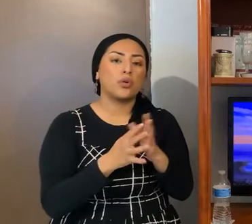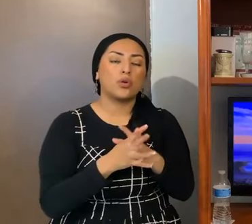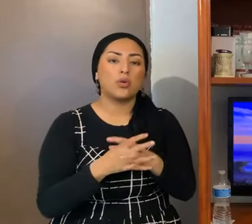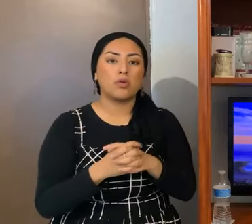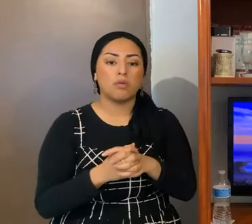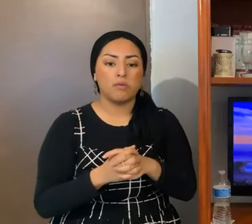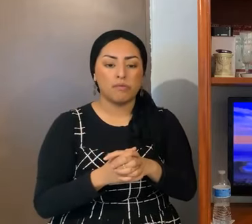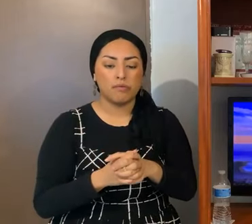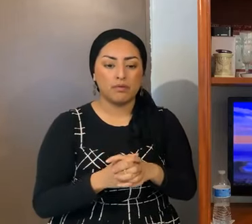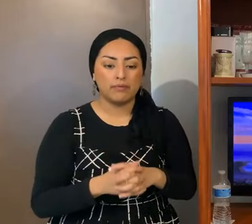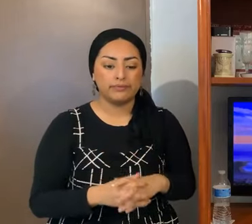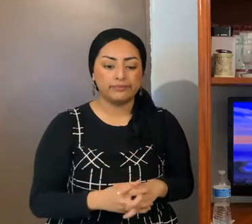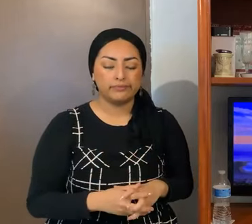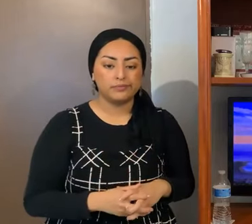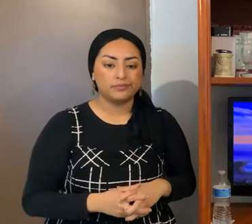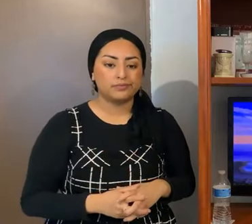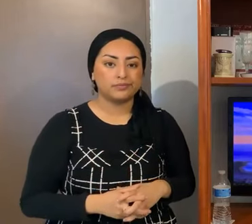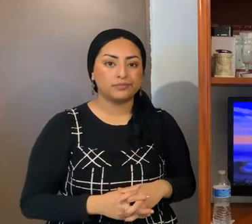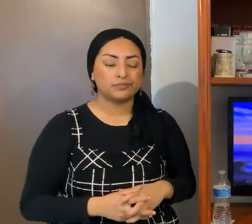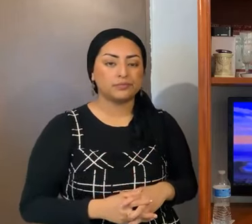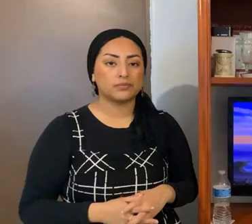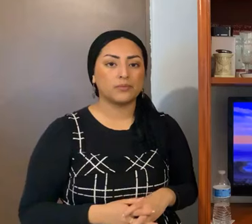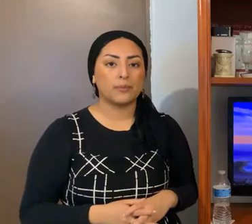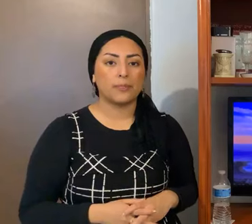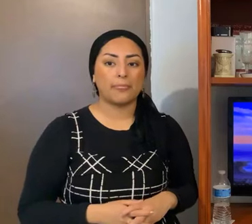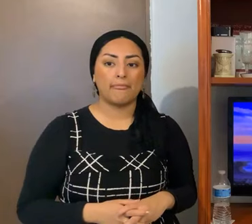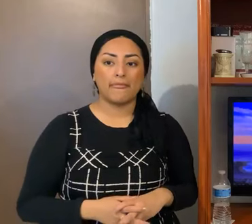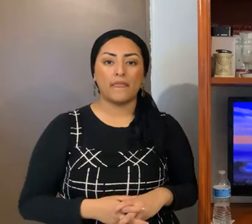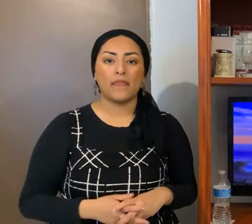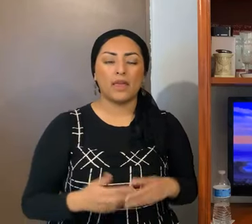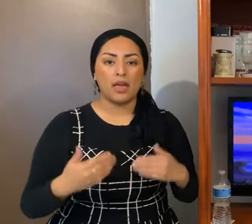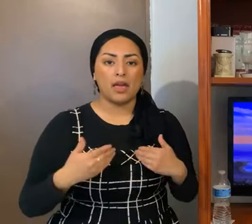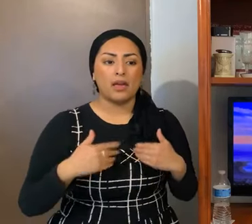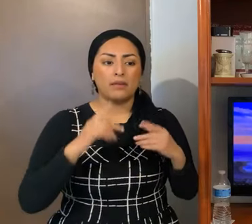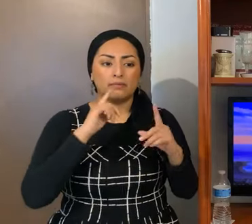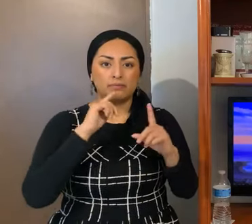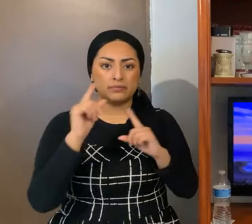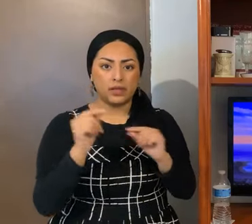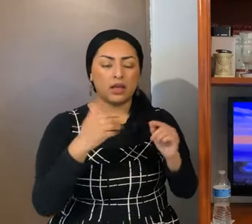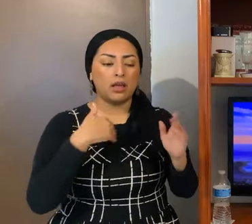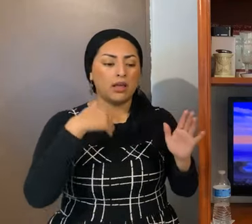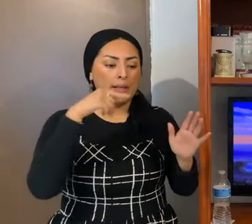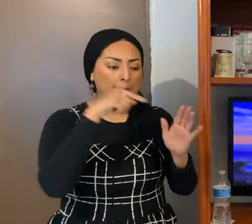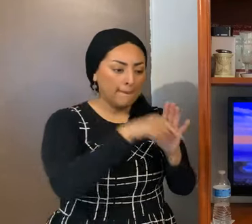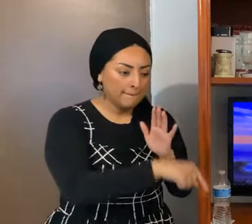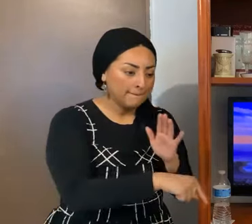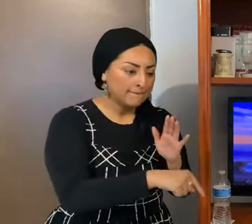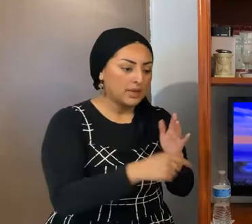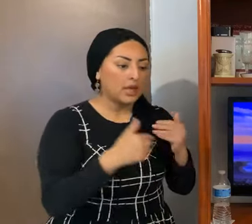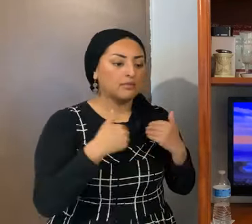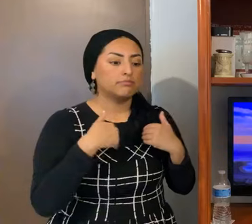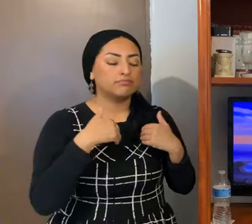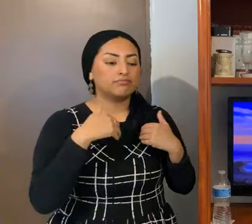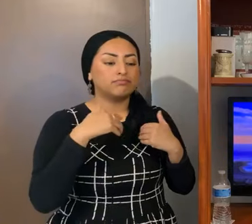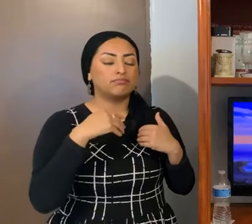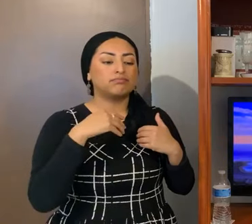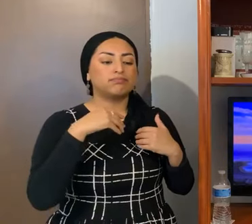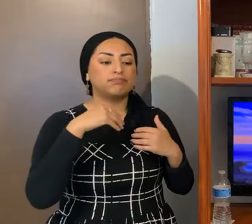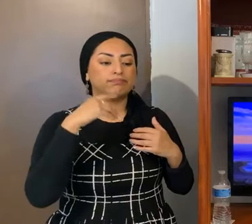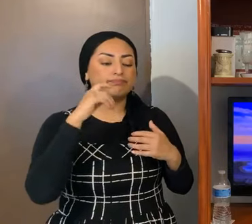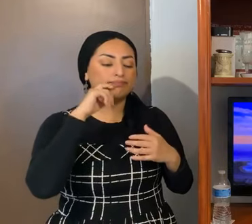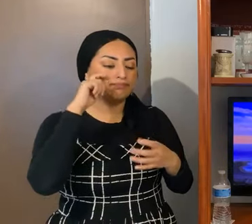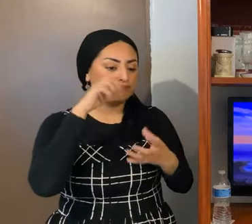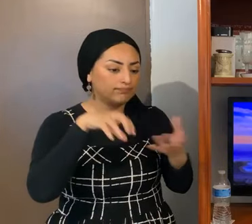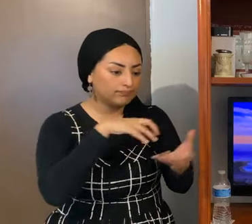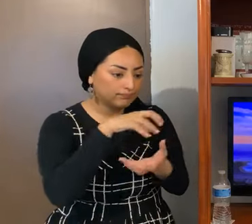caer bien, por quedar bien con otra persona? Hay calumnia, hay homicidios, hay inmoralidad sexual, usura,